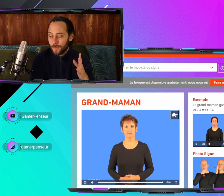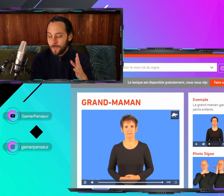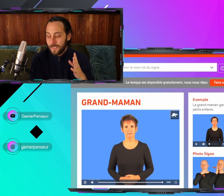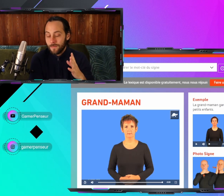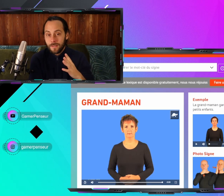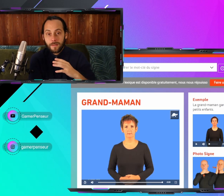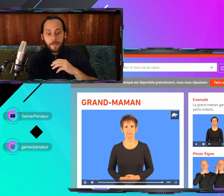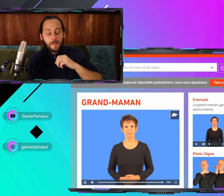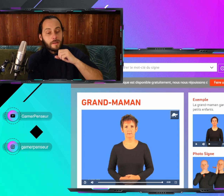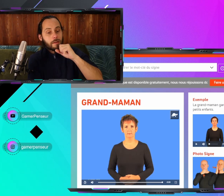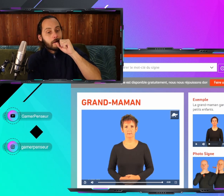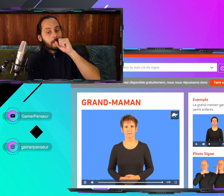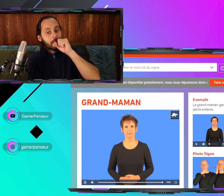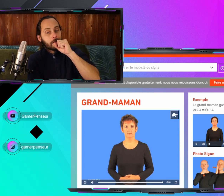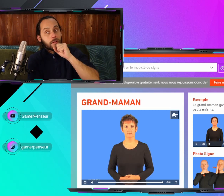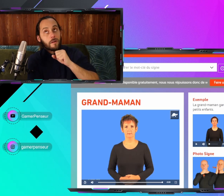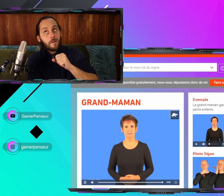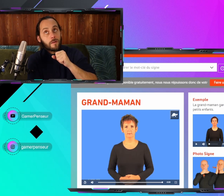petits-enfants, moi je pense que ça va être